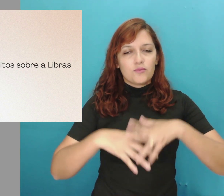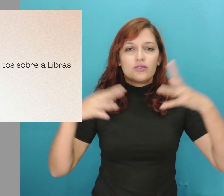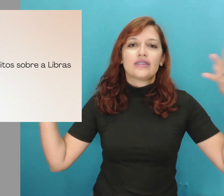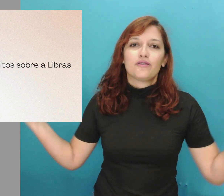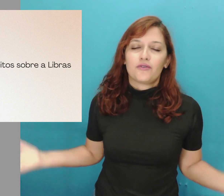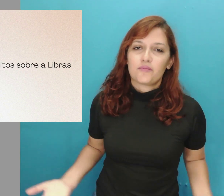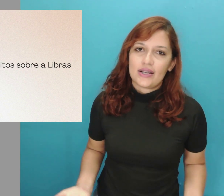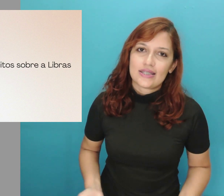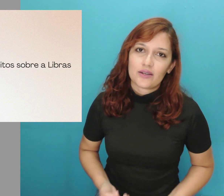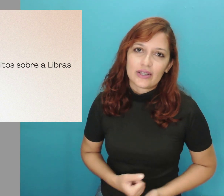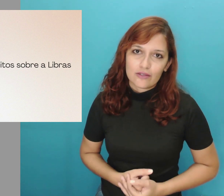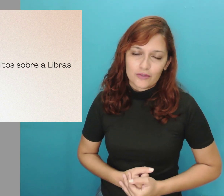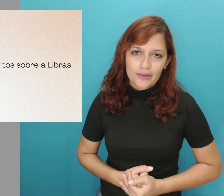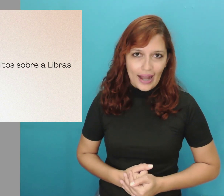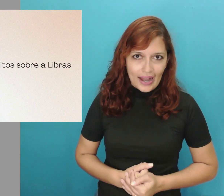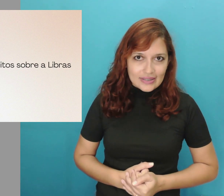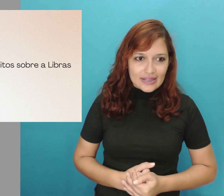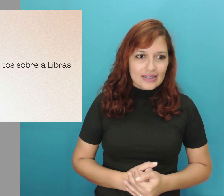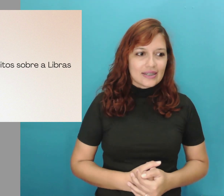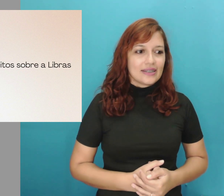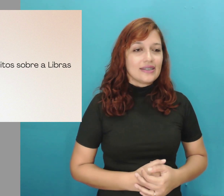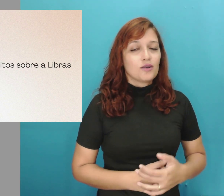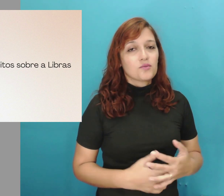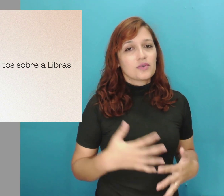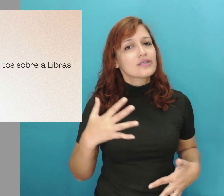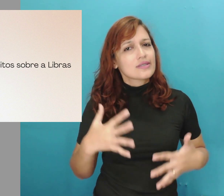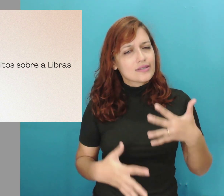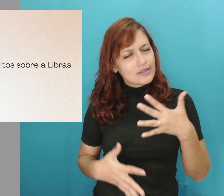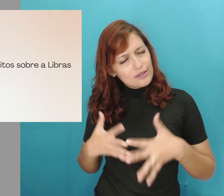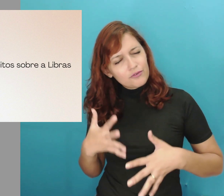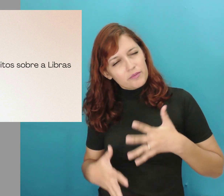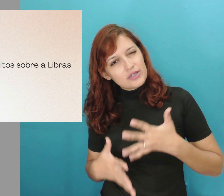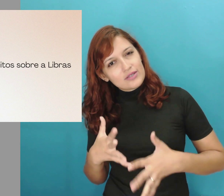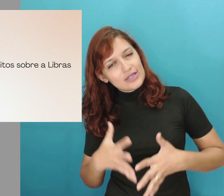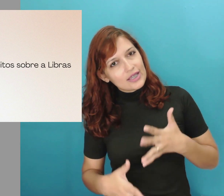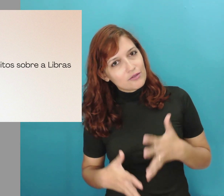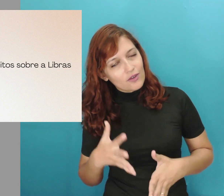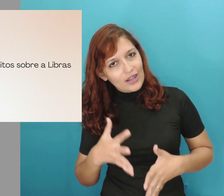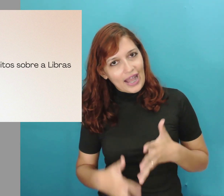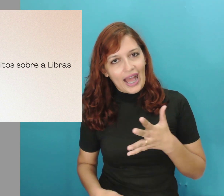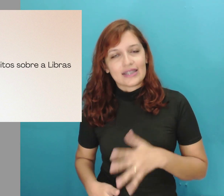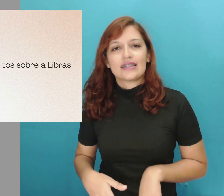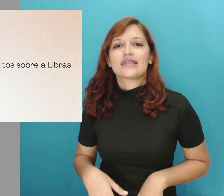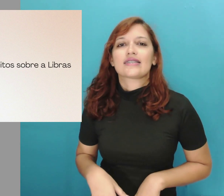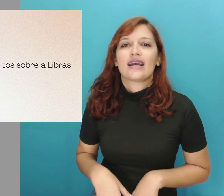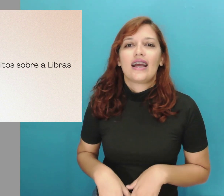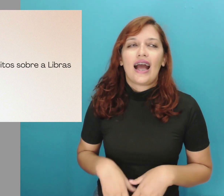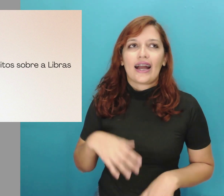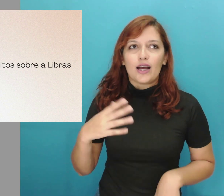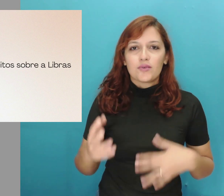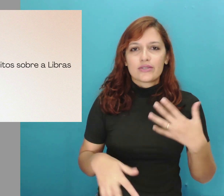Muita informação é divulgada e algumas informações equivocadas acabam